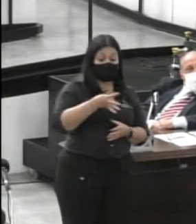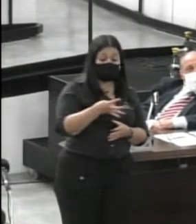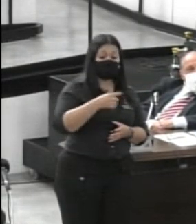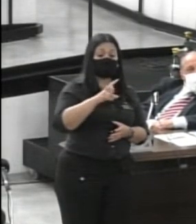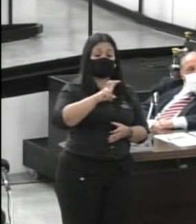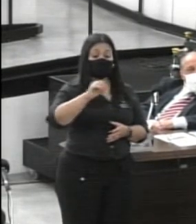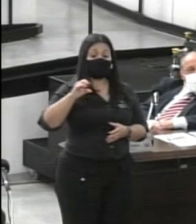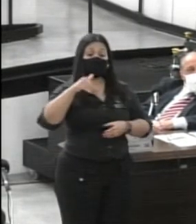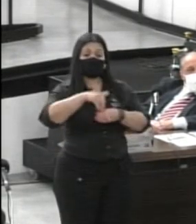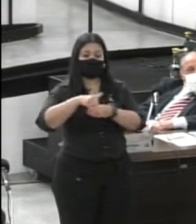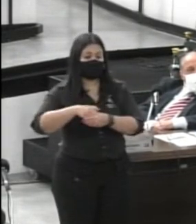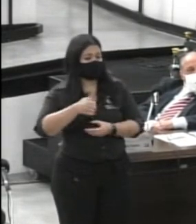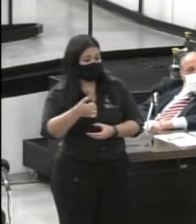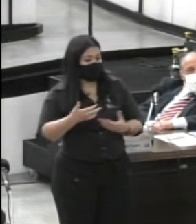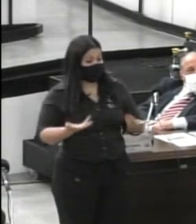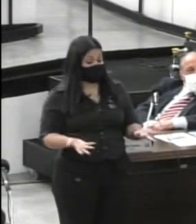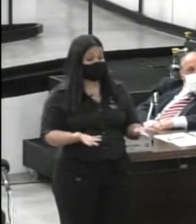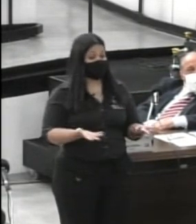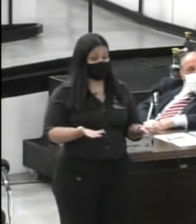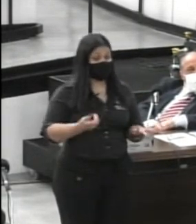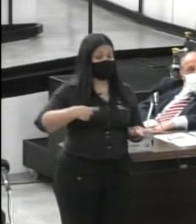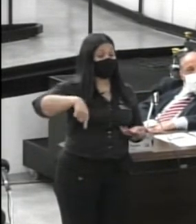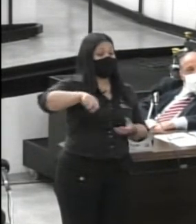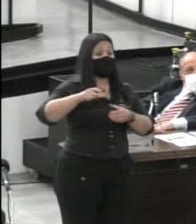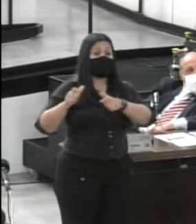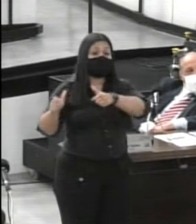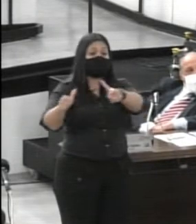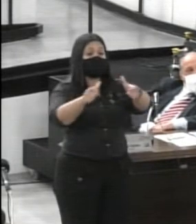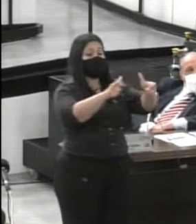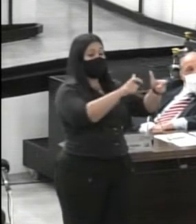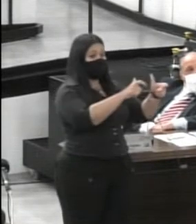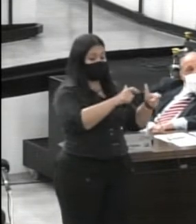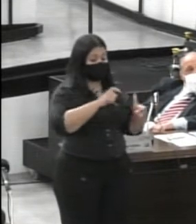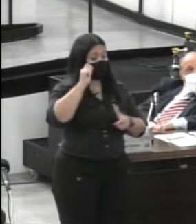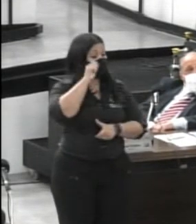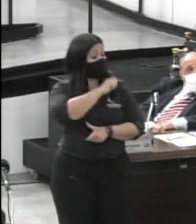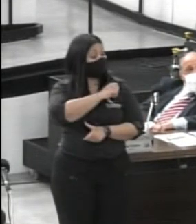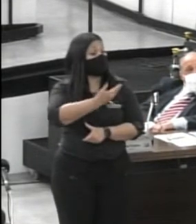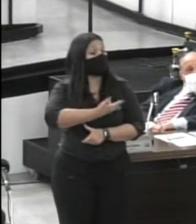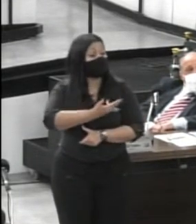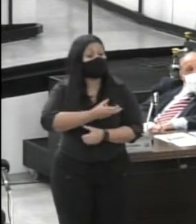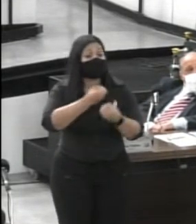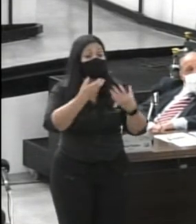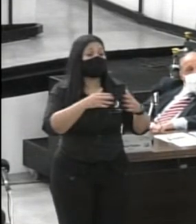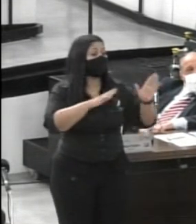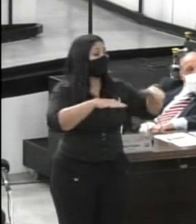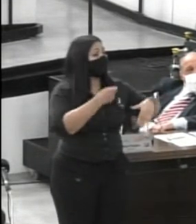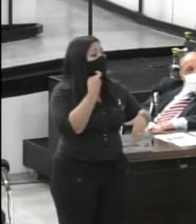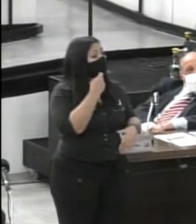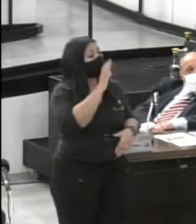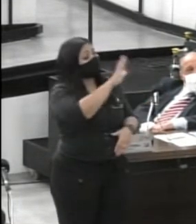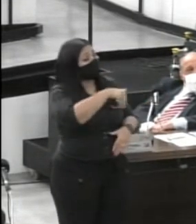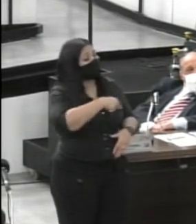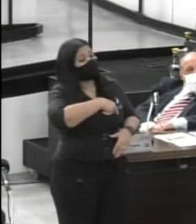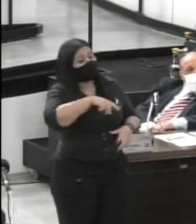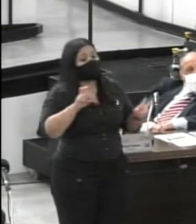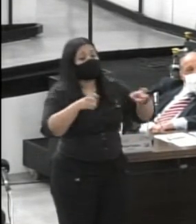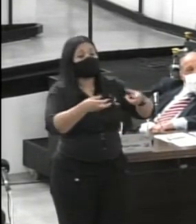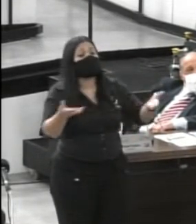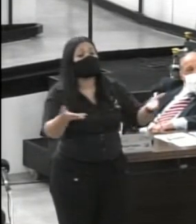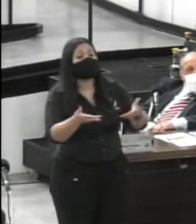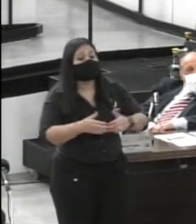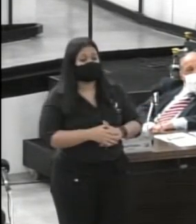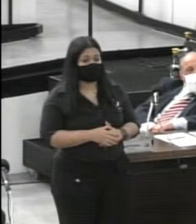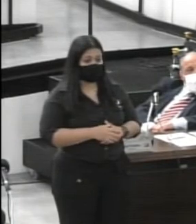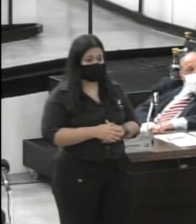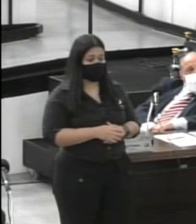Então, nos 4 cantos de Rio Preto, a gente tem uma amizade boa. E as mães falam: Peixão, me chamaram para ir na Câmara hoje.